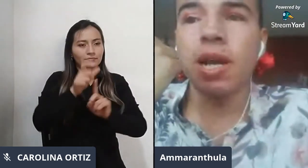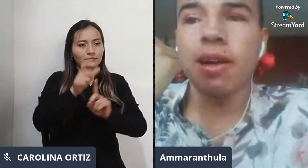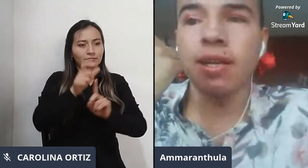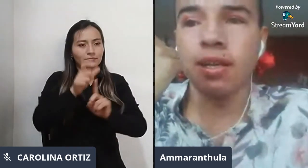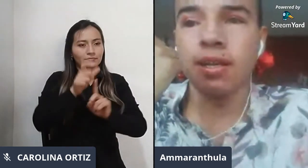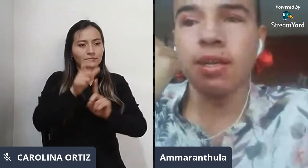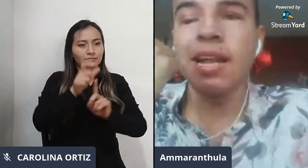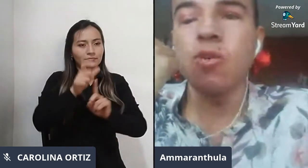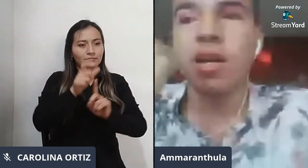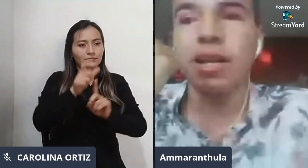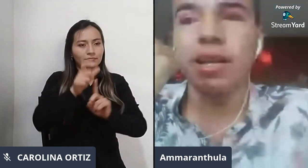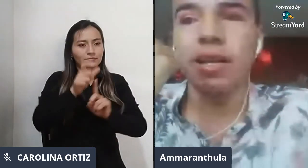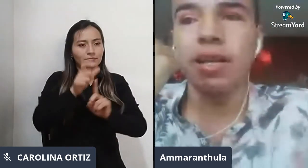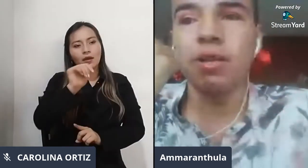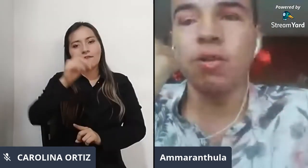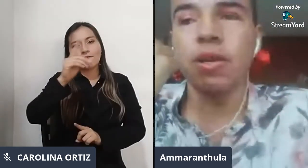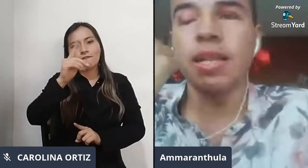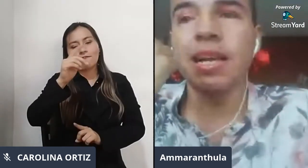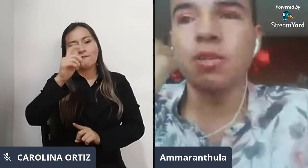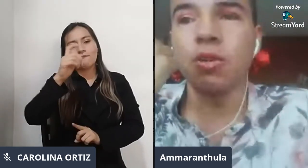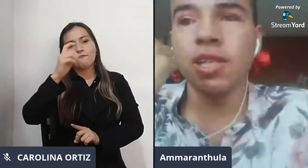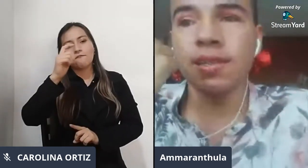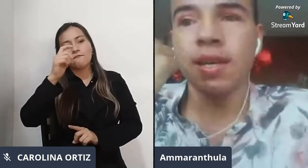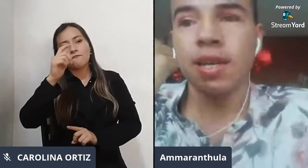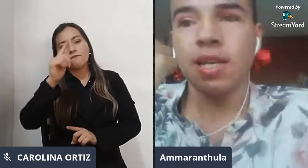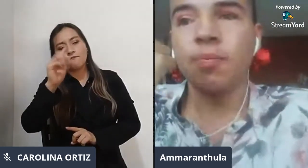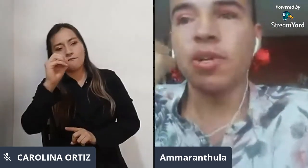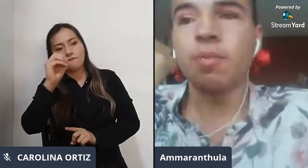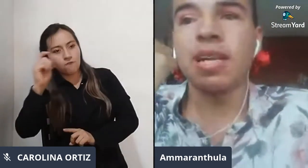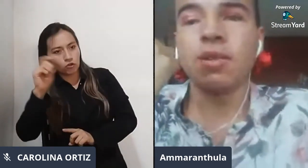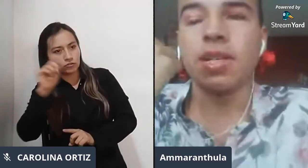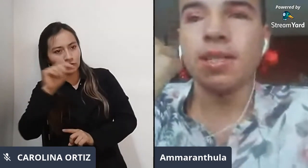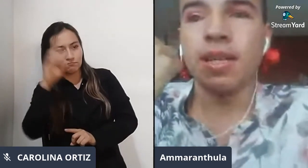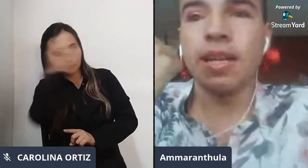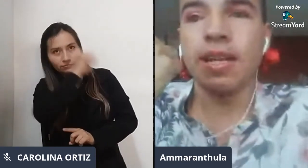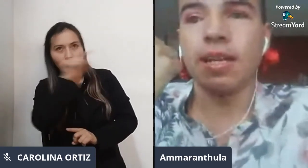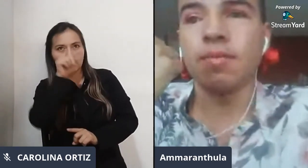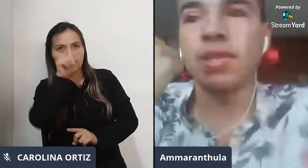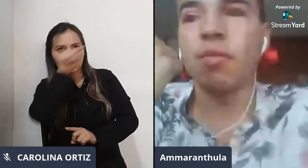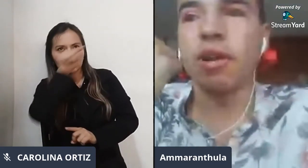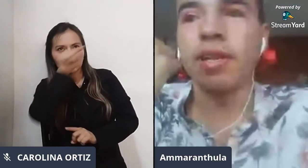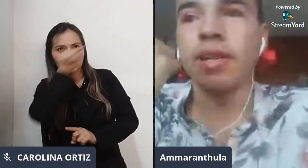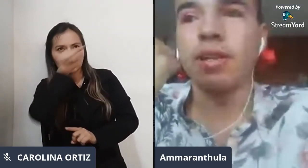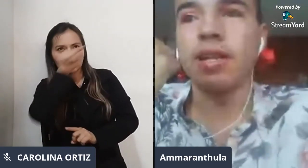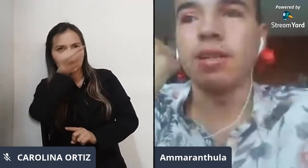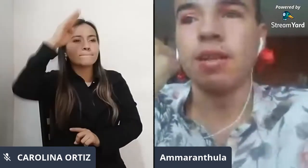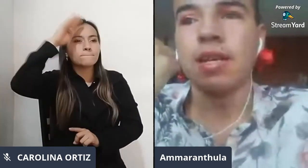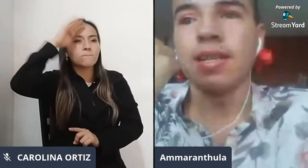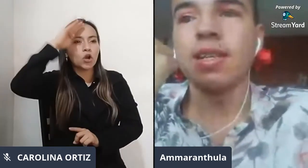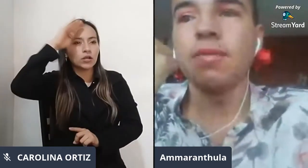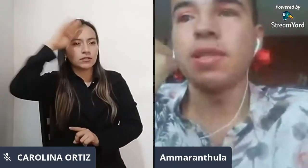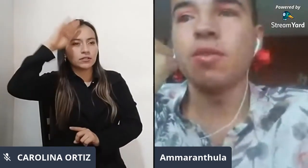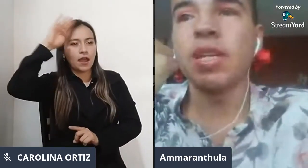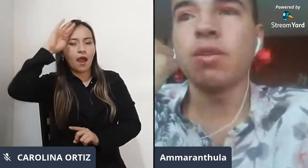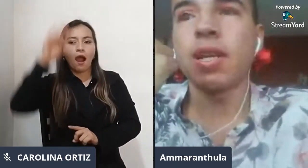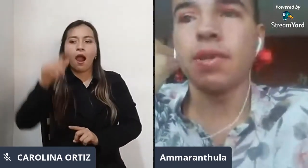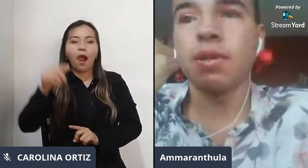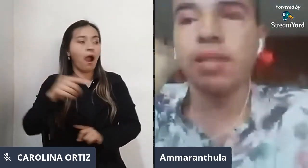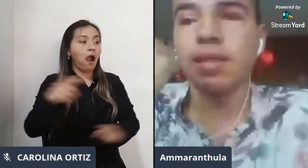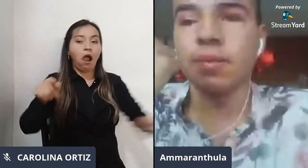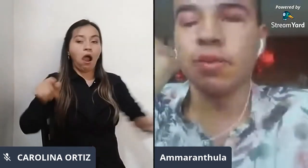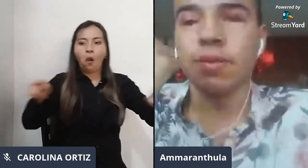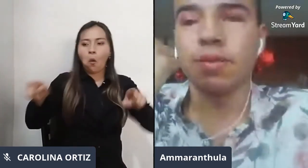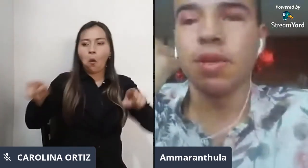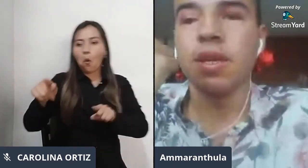frente de cómo los policías cobraban la luca de las ollas, y pues las ollas se mueven, el Santa Fe tiene un